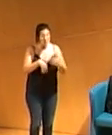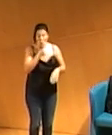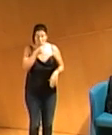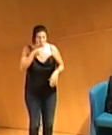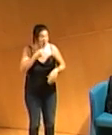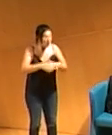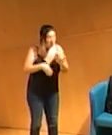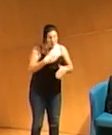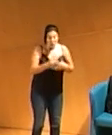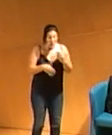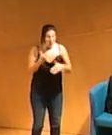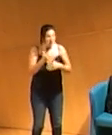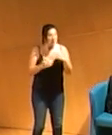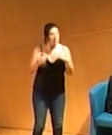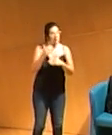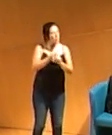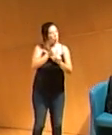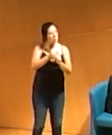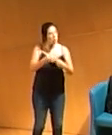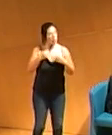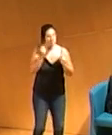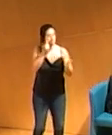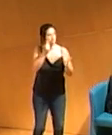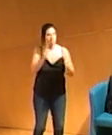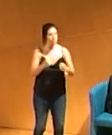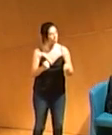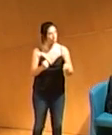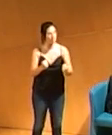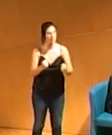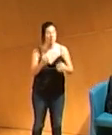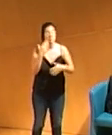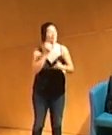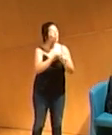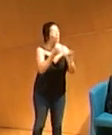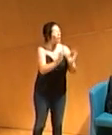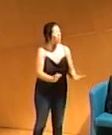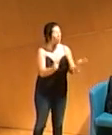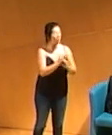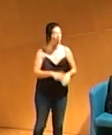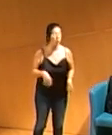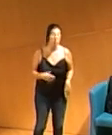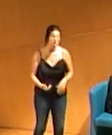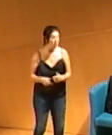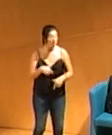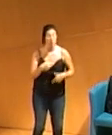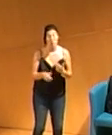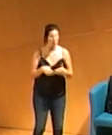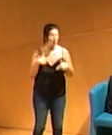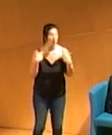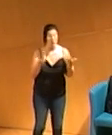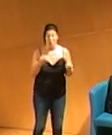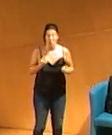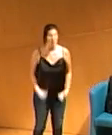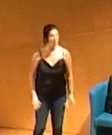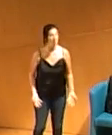ne pas s'user. La lutte fait tenir debout, même encore maintenant. C'est intéressant, mais c'est très désespérant. C'est dur